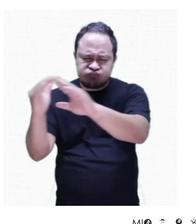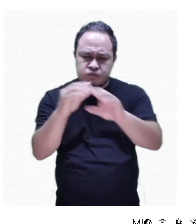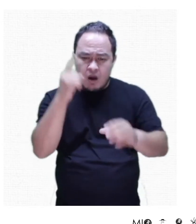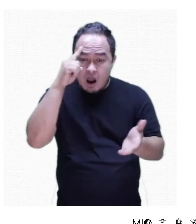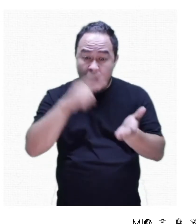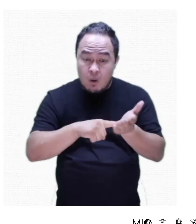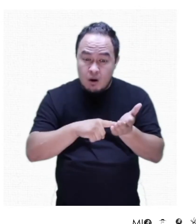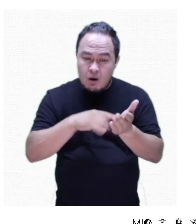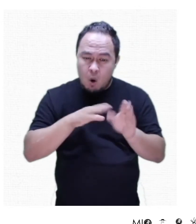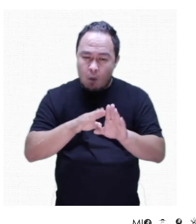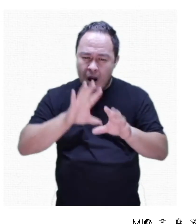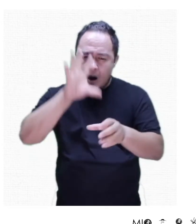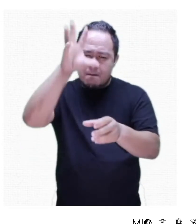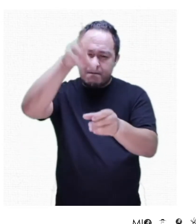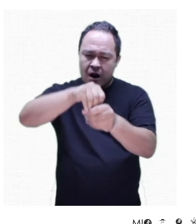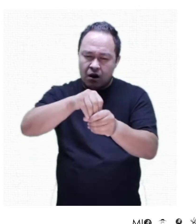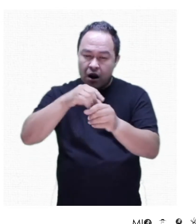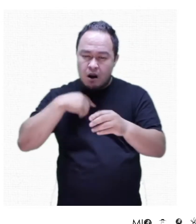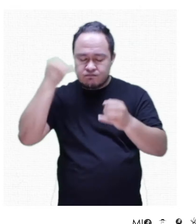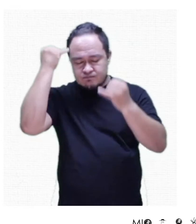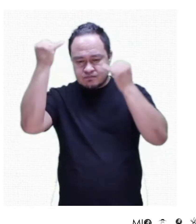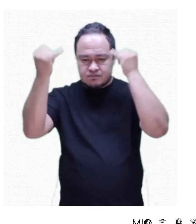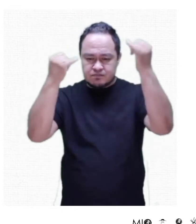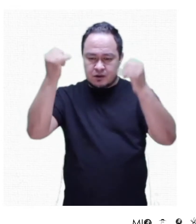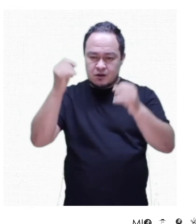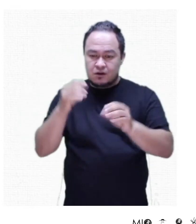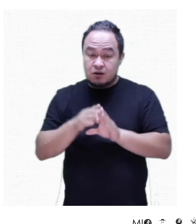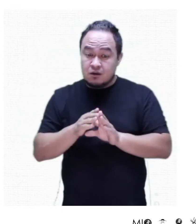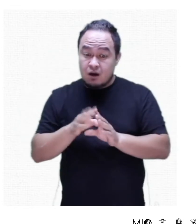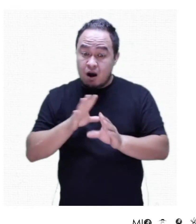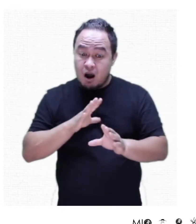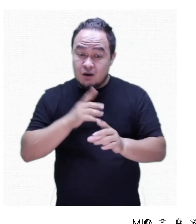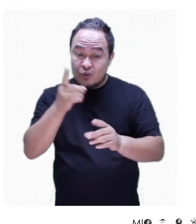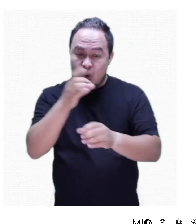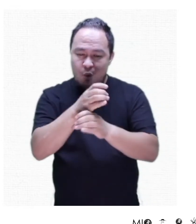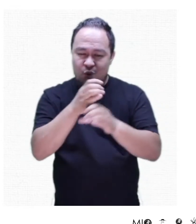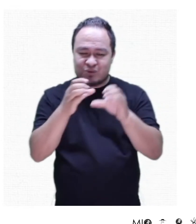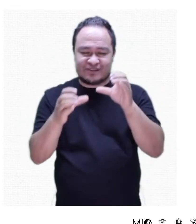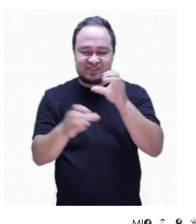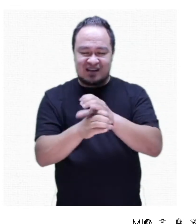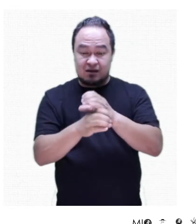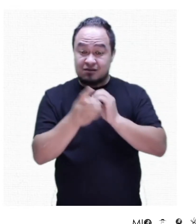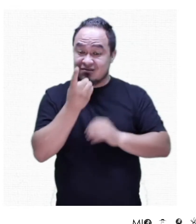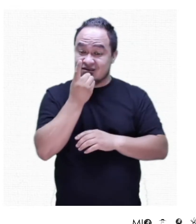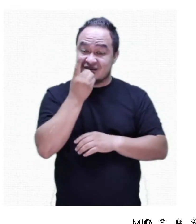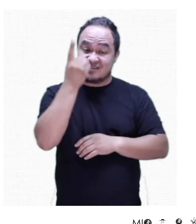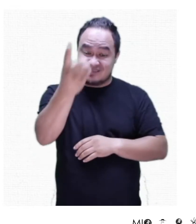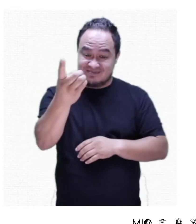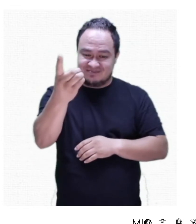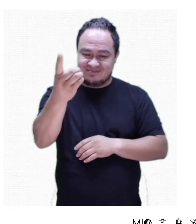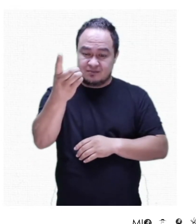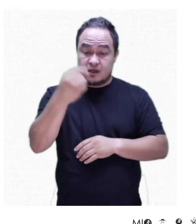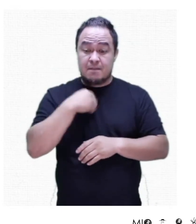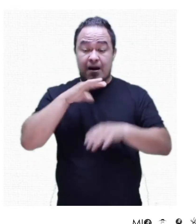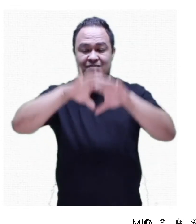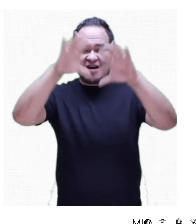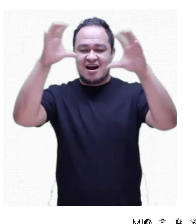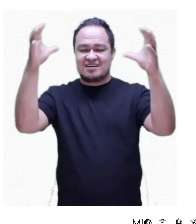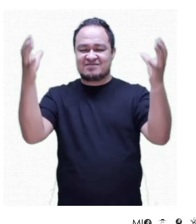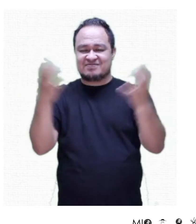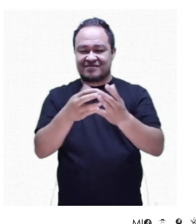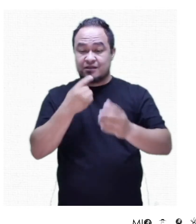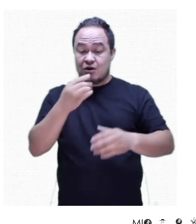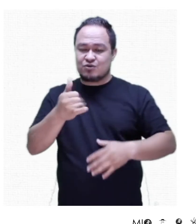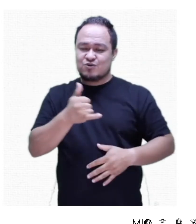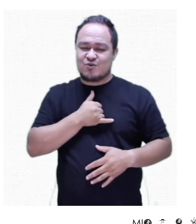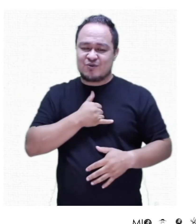que lo habitan carecen por completo de imaginación. Repiten cada cosa que uno les dice.